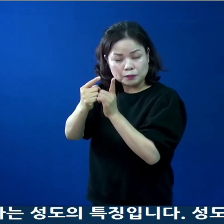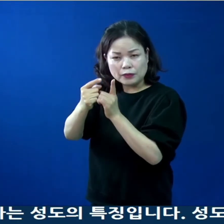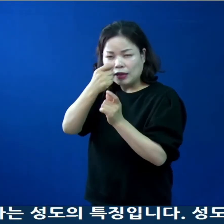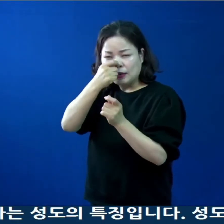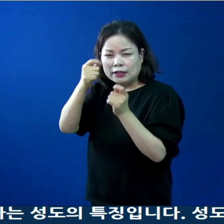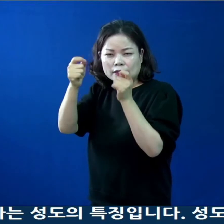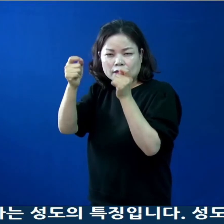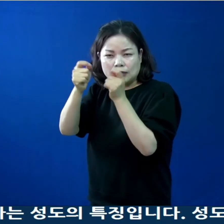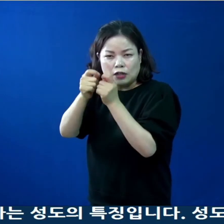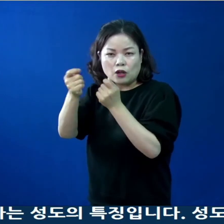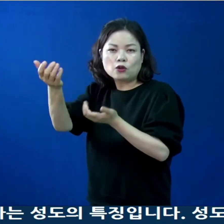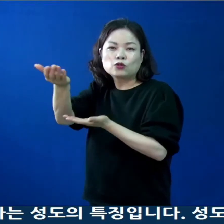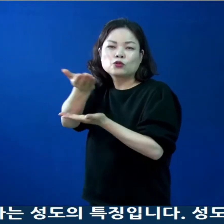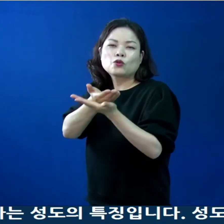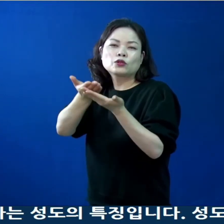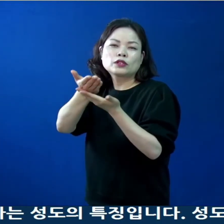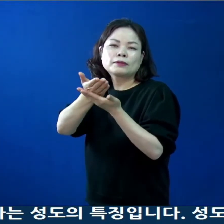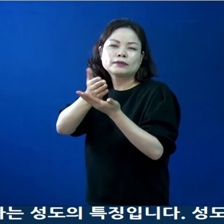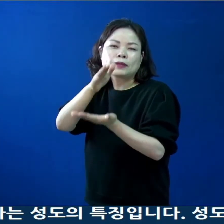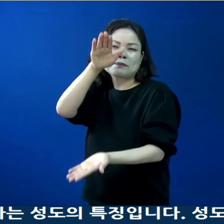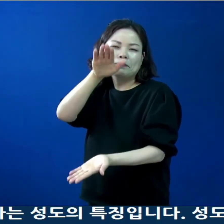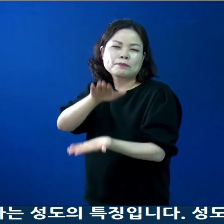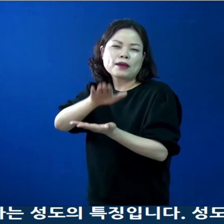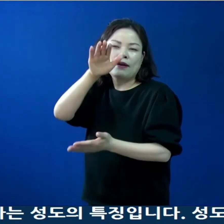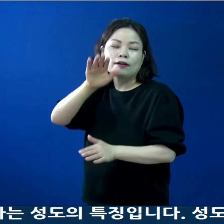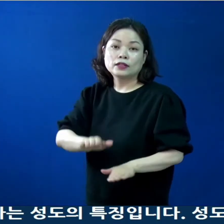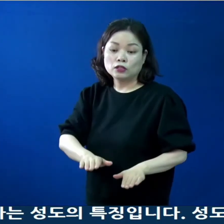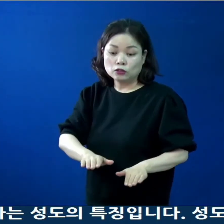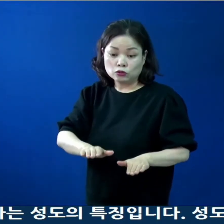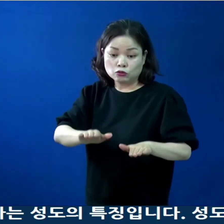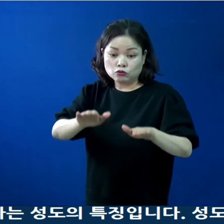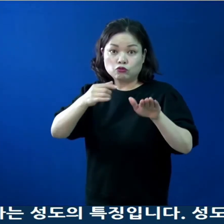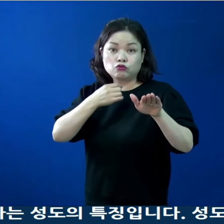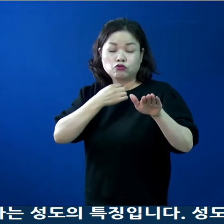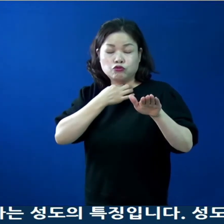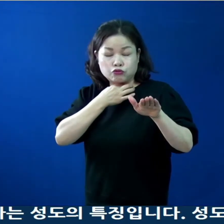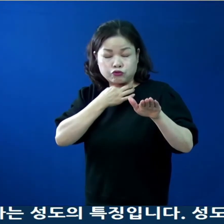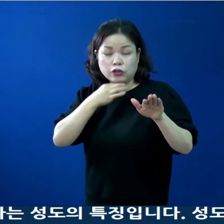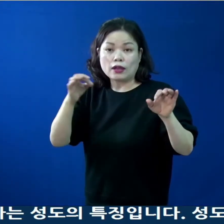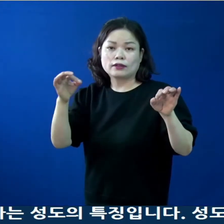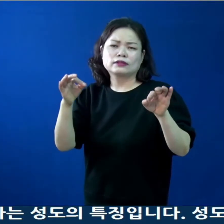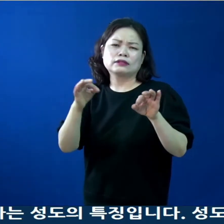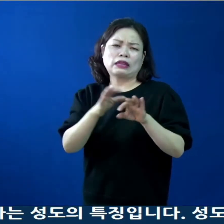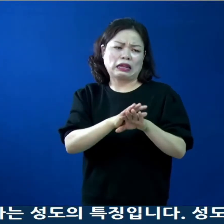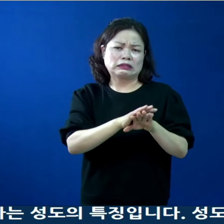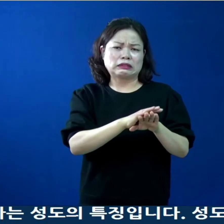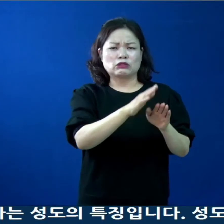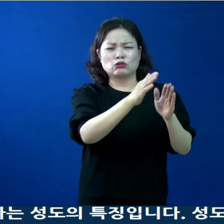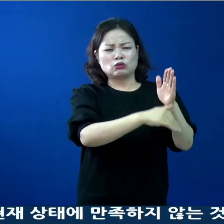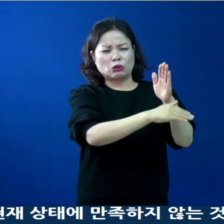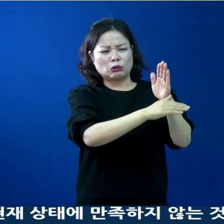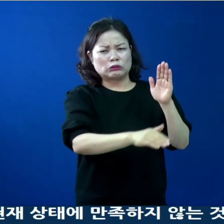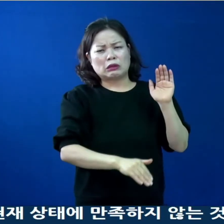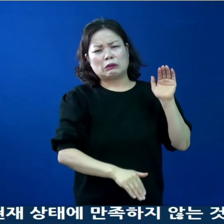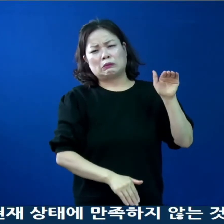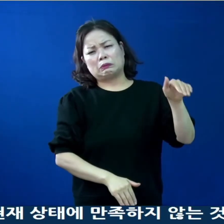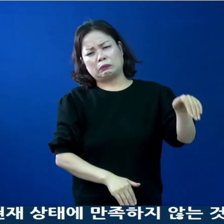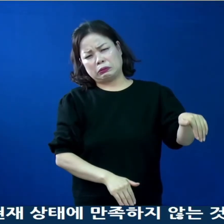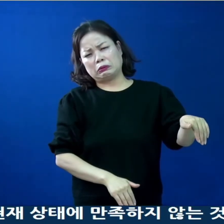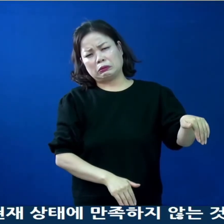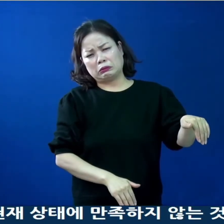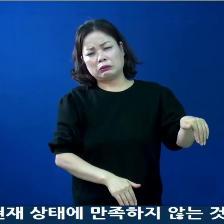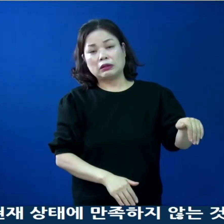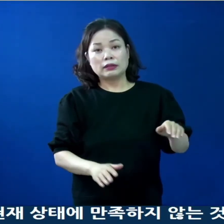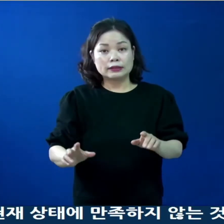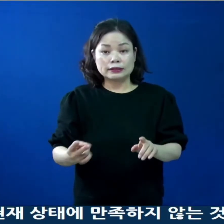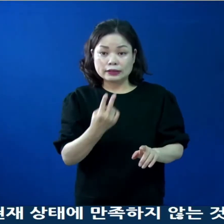주님과 교제하고 싶은 이 열정과 성장하는 욕구가 사라지는 순간 성도는 퇴보하게 되는 것입니다.